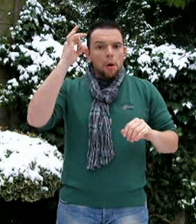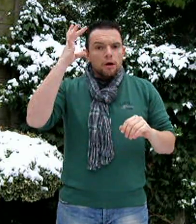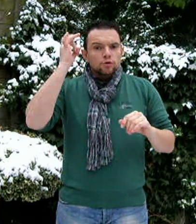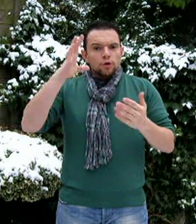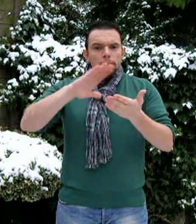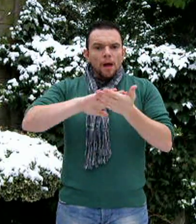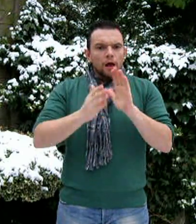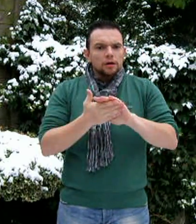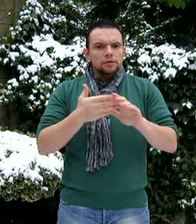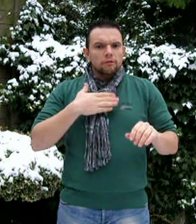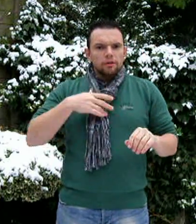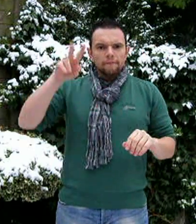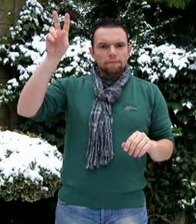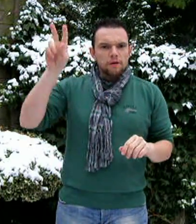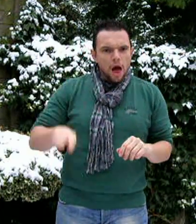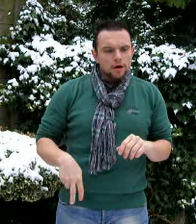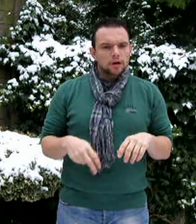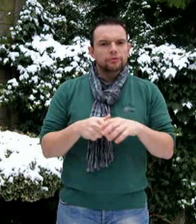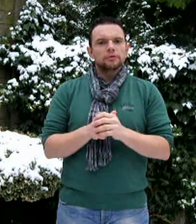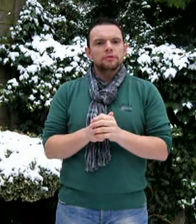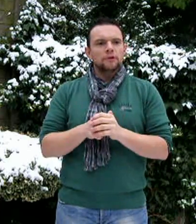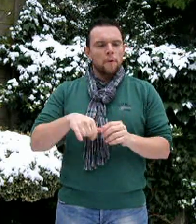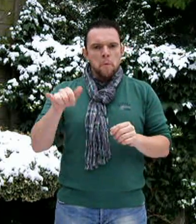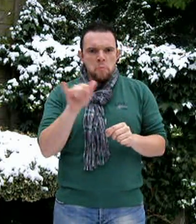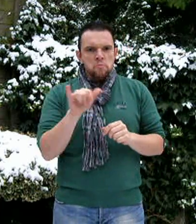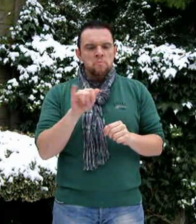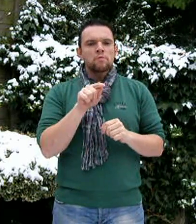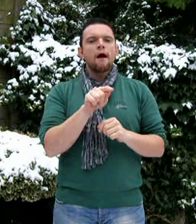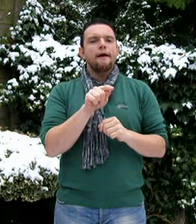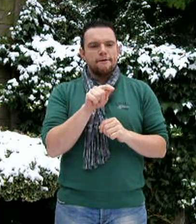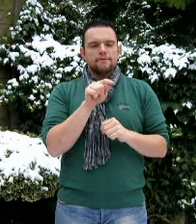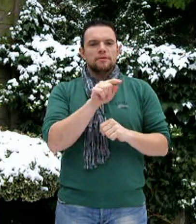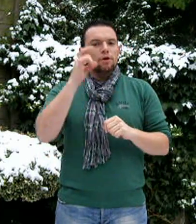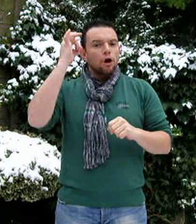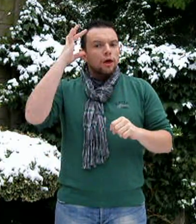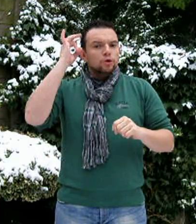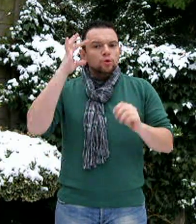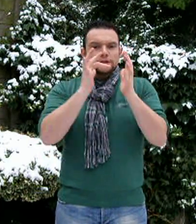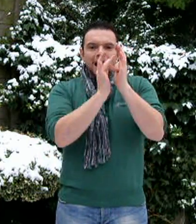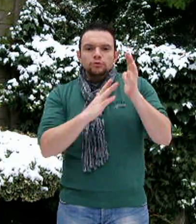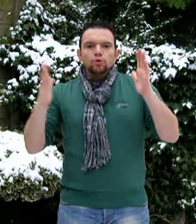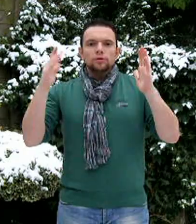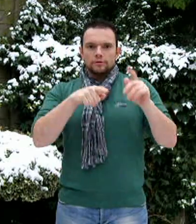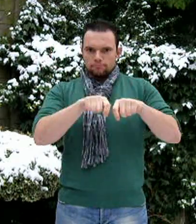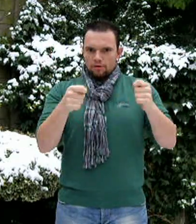Hallo allemaal. De cultuurmarkt van Vlaanderen. Wat is dit nu eigenlijk? Wel,